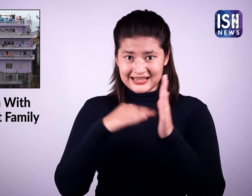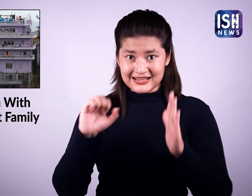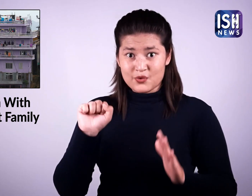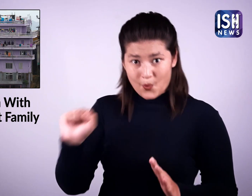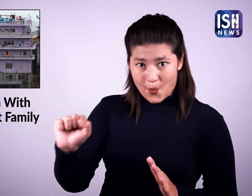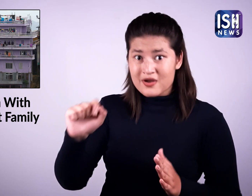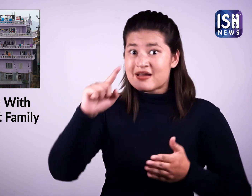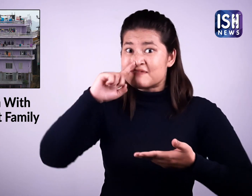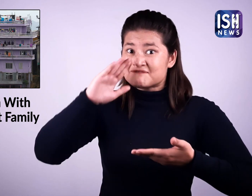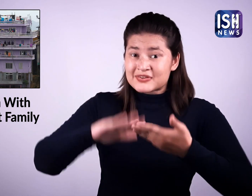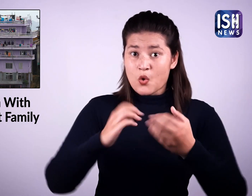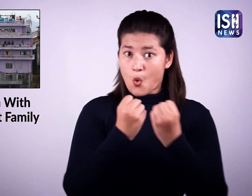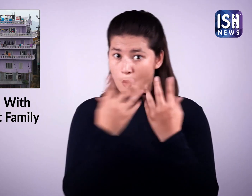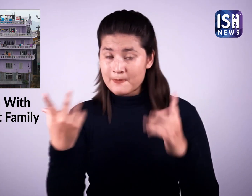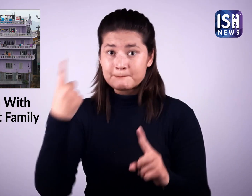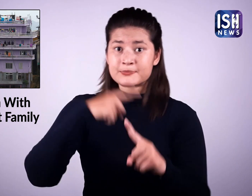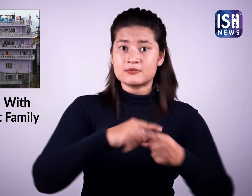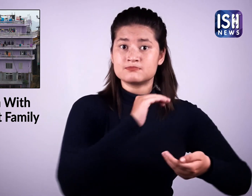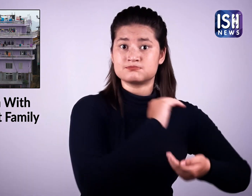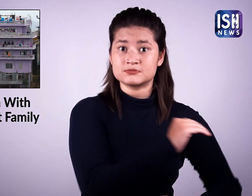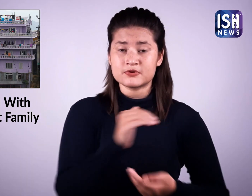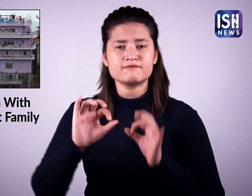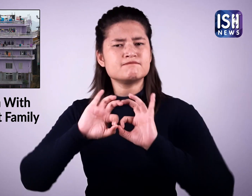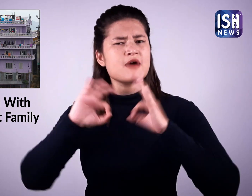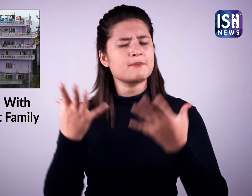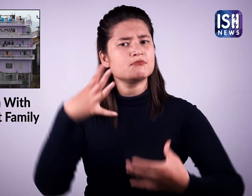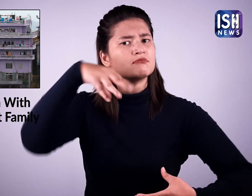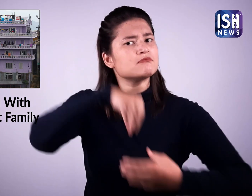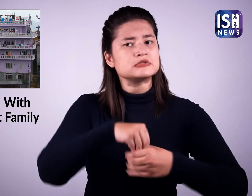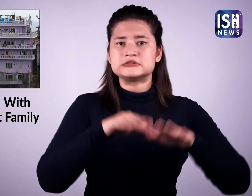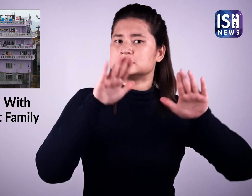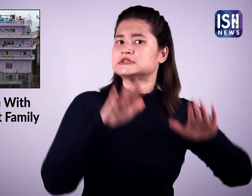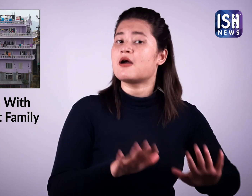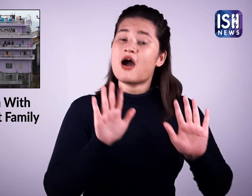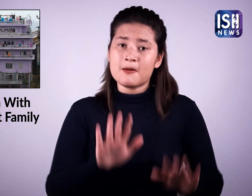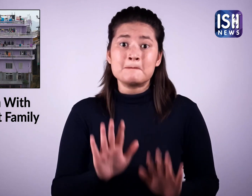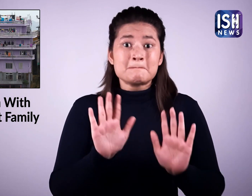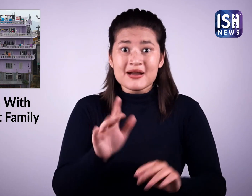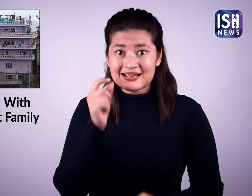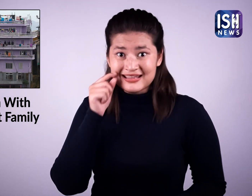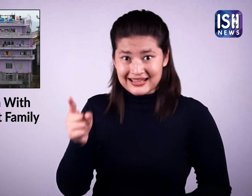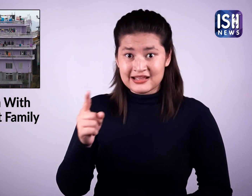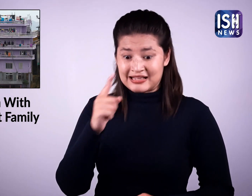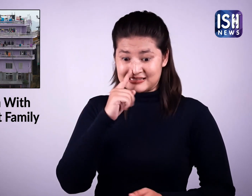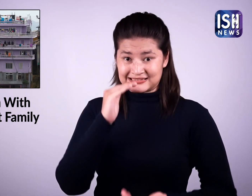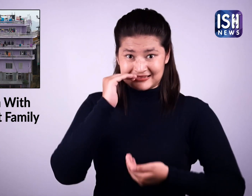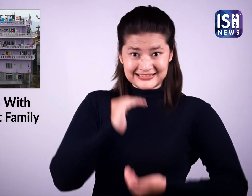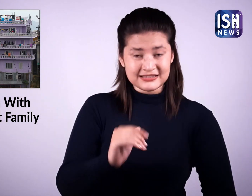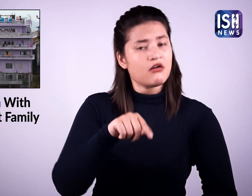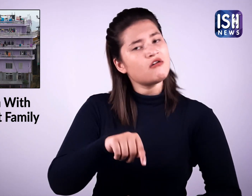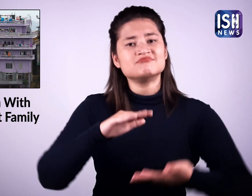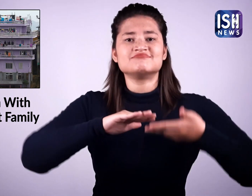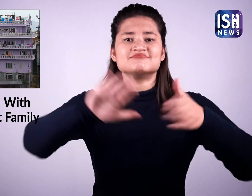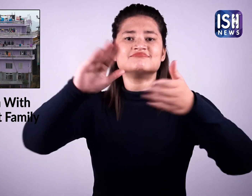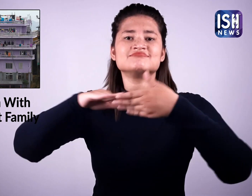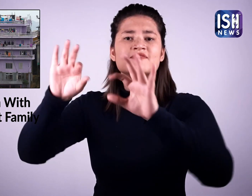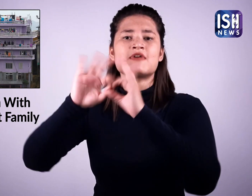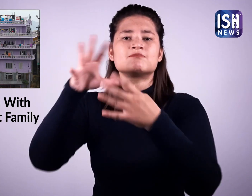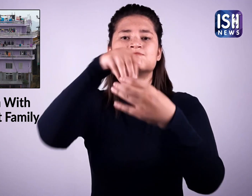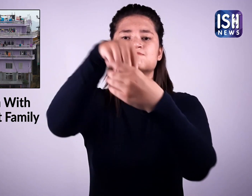इस घर में उनका सारा परिवार जिसमें सभी पत्नियां उनके बेटे और उनके परिवार एक साथ रहते हैं उनकी बेटियां अपने पति और उनके परिवारों